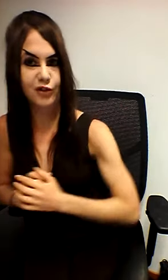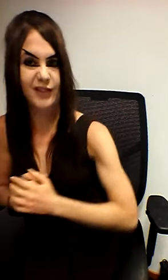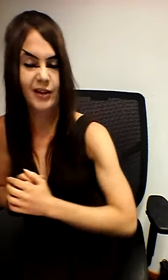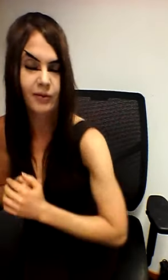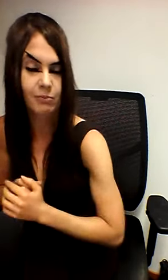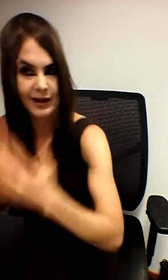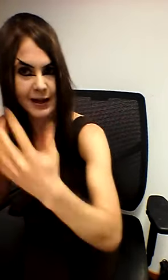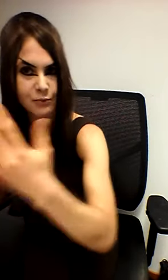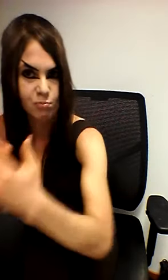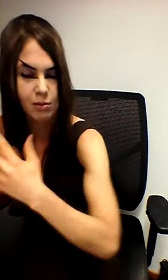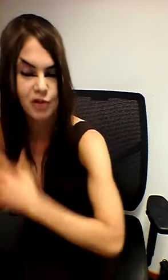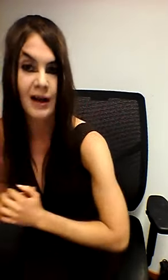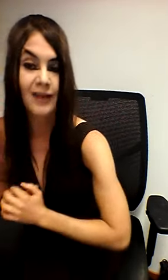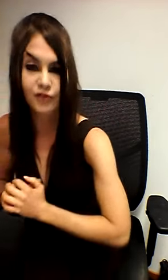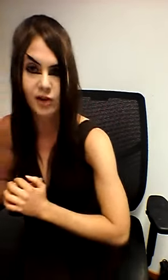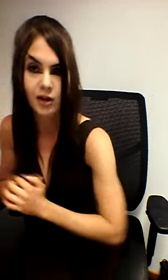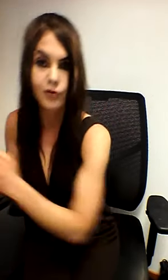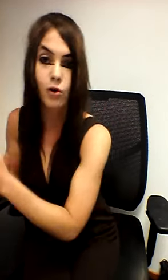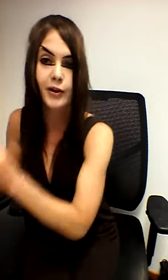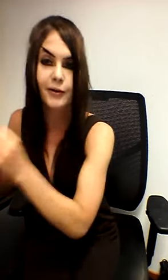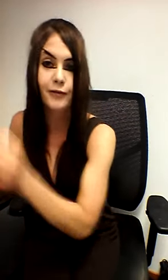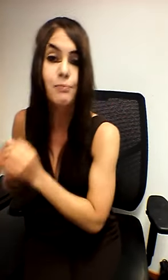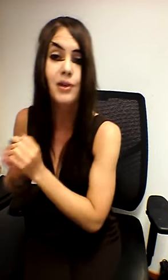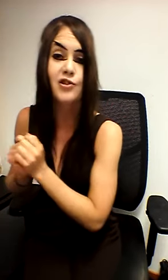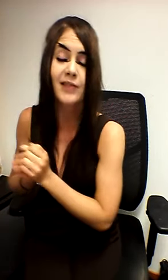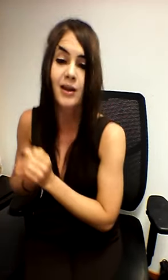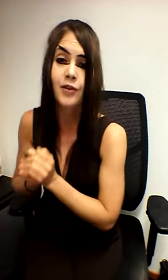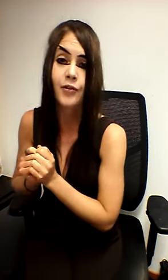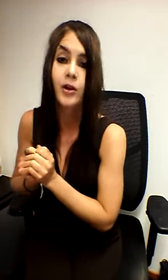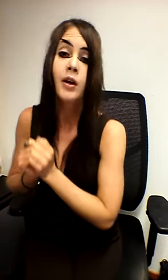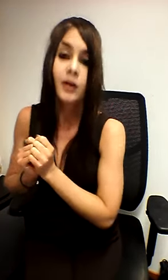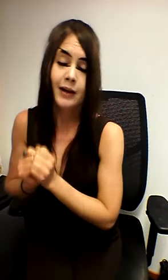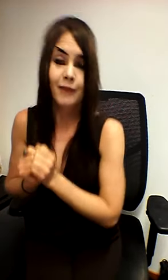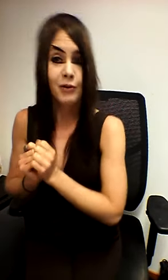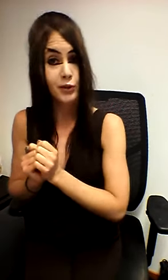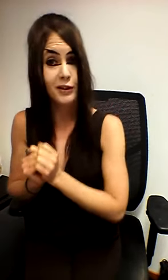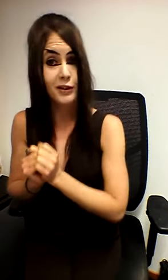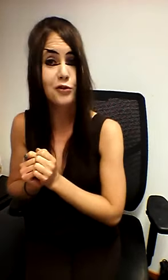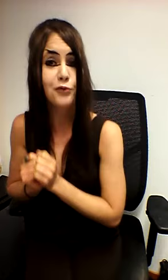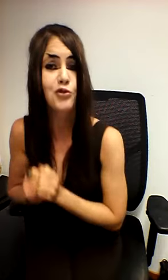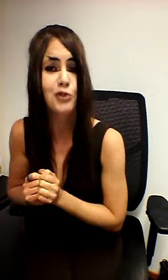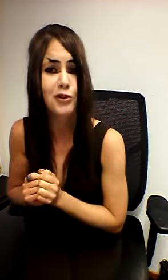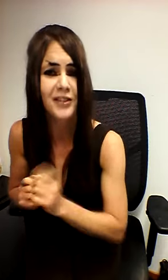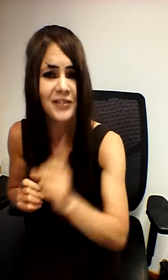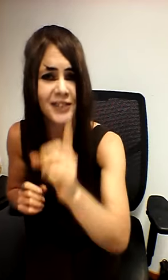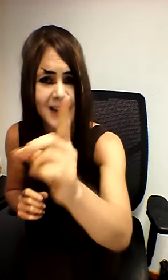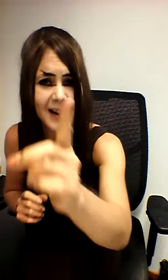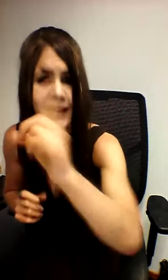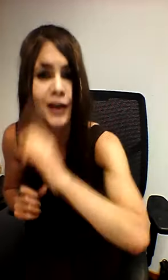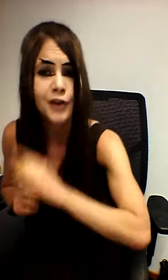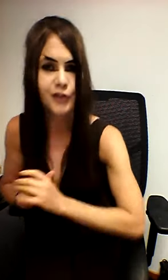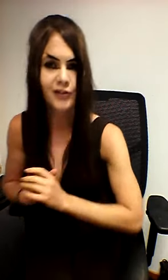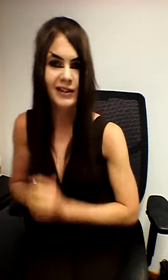lichaamsgewicht, lichaamsmassa daalt, ook je vetmassa daalt, ja, dan moet je er dus voor zorgen dat jij je